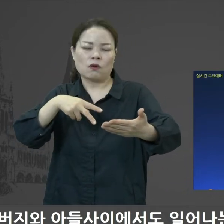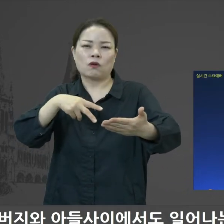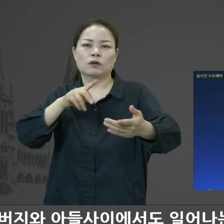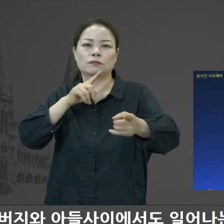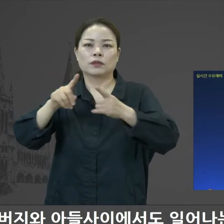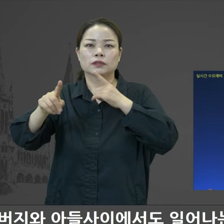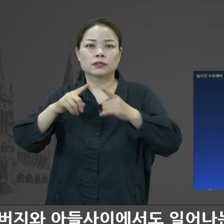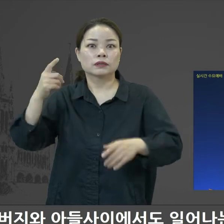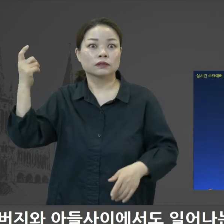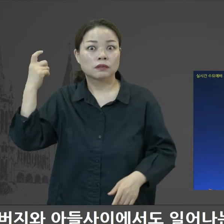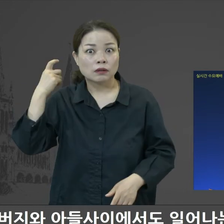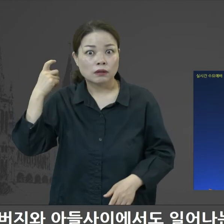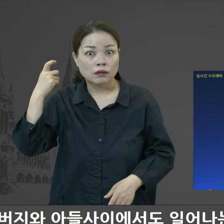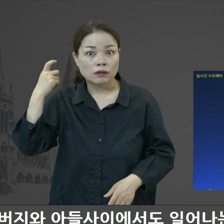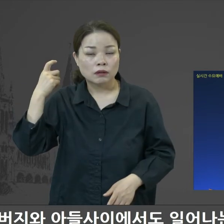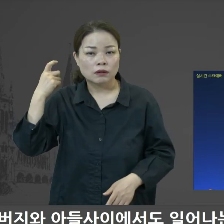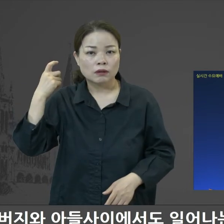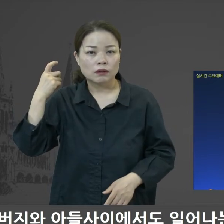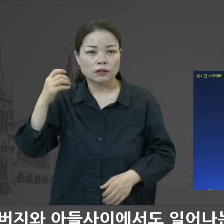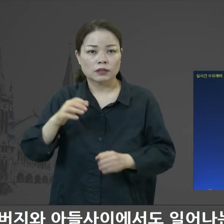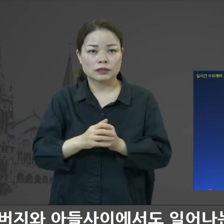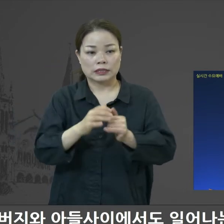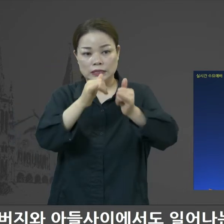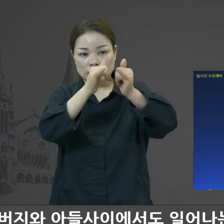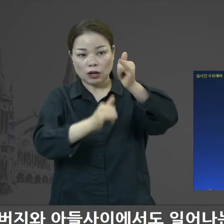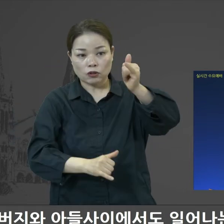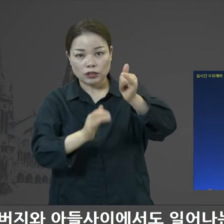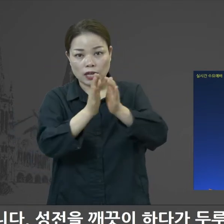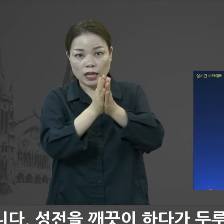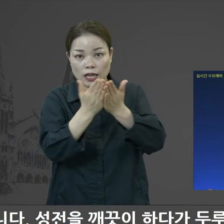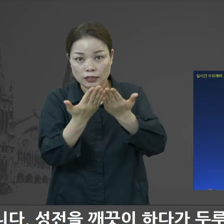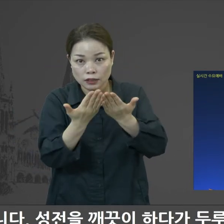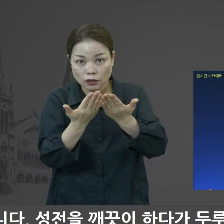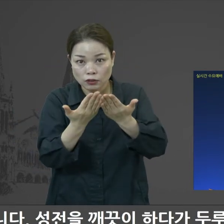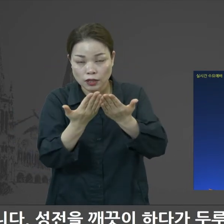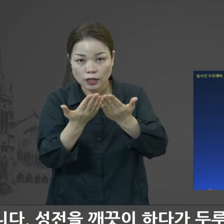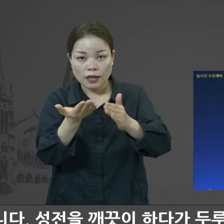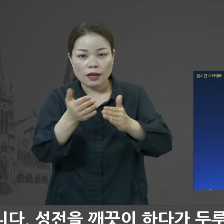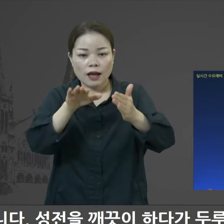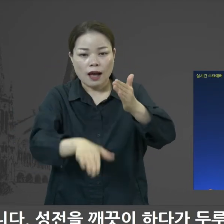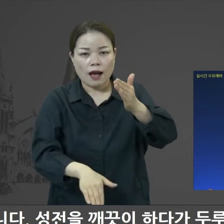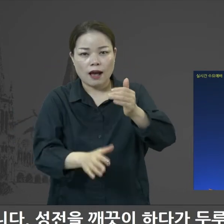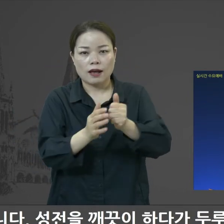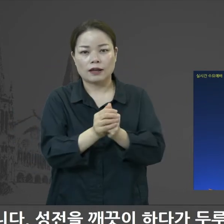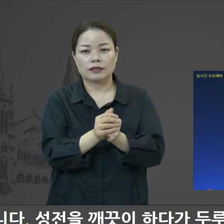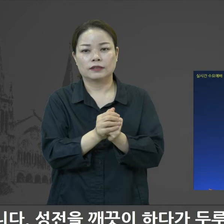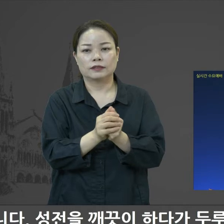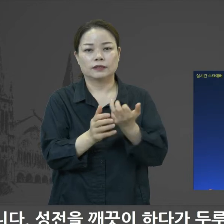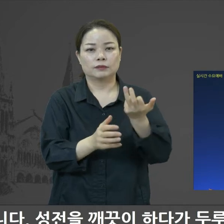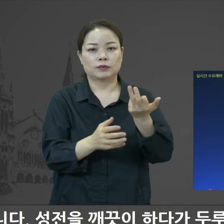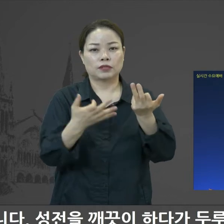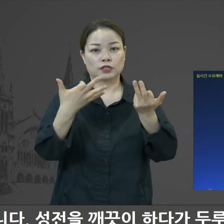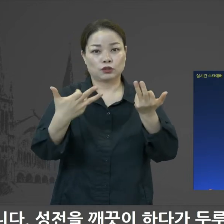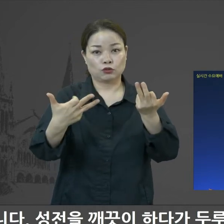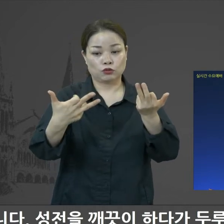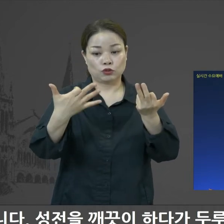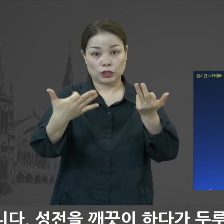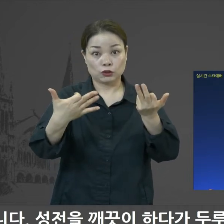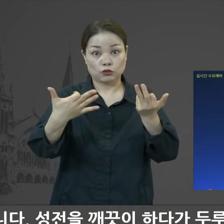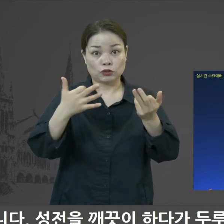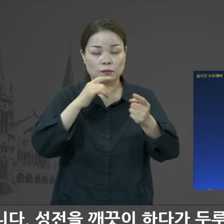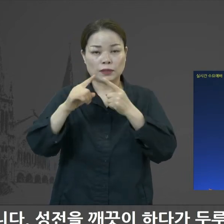그 말씀을 듣자 역대하의 말씀에 이렇게 기록합니다. 역대하 34장 19절의 말씀을 제가 읽어드릴 테니까